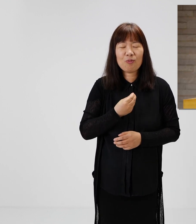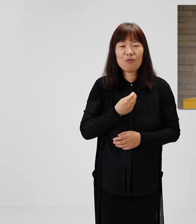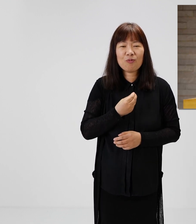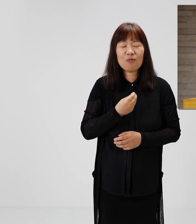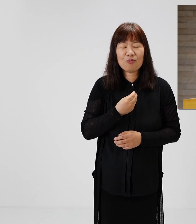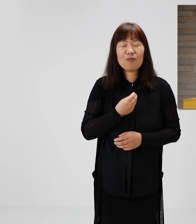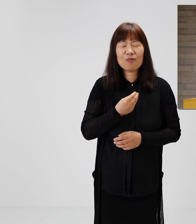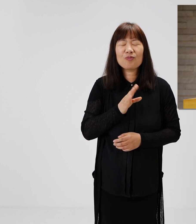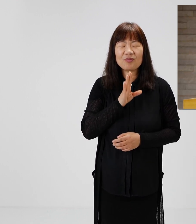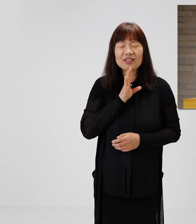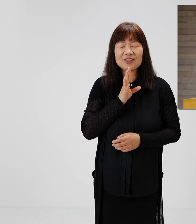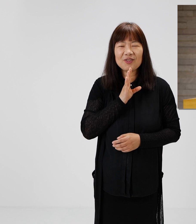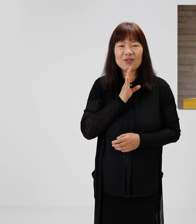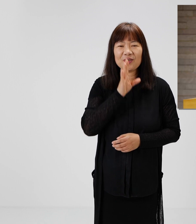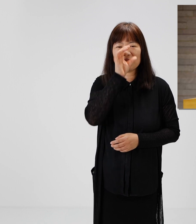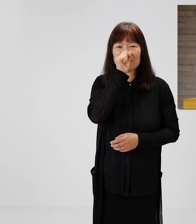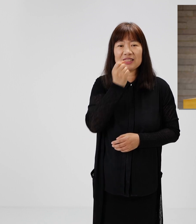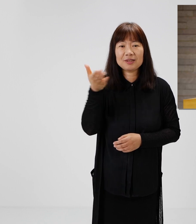행복하면 좋은데